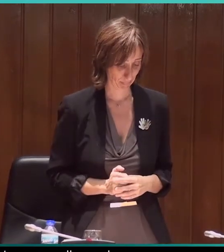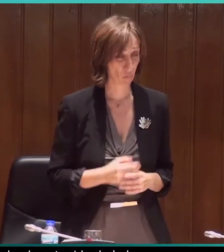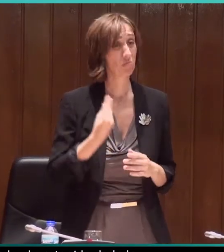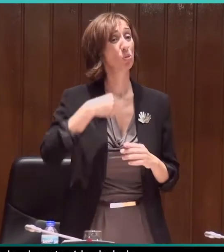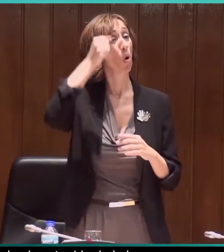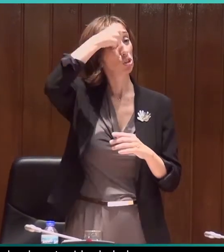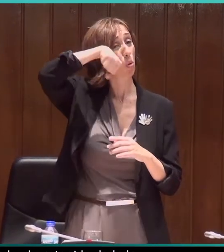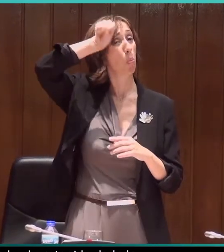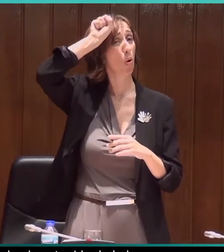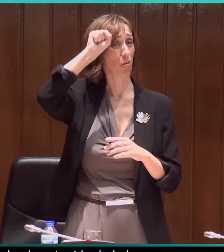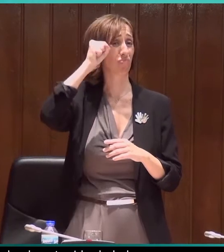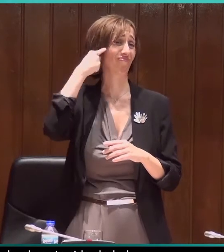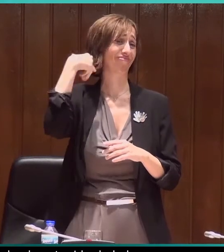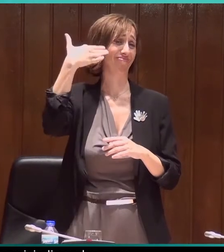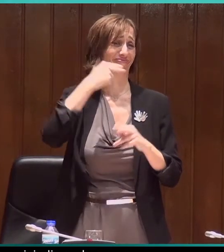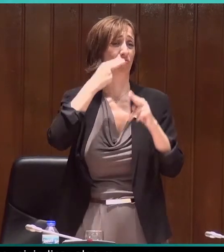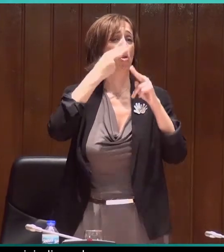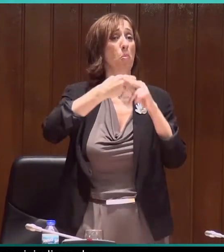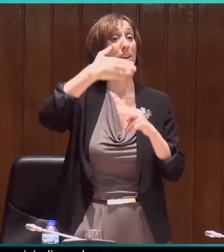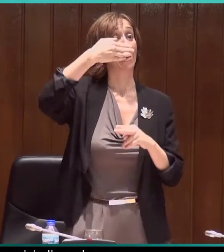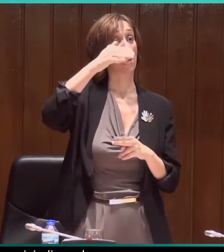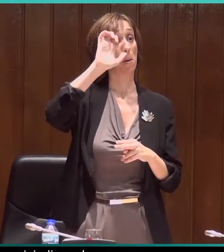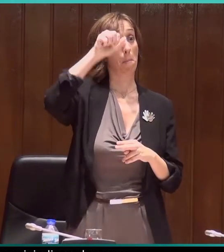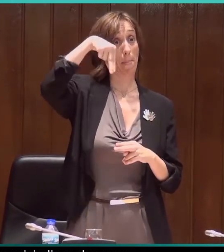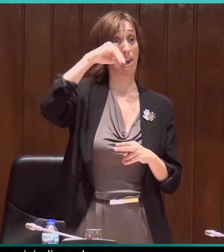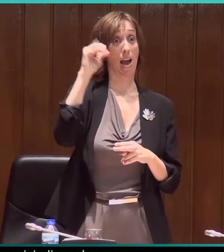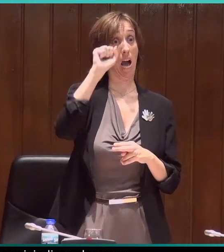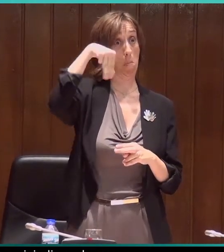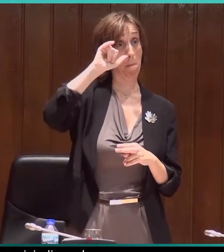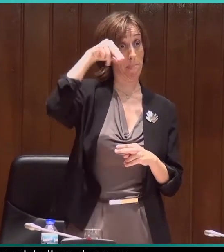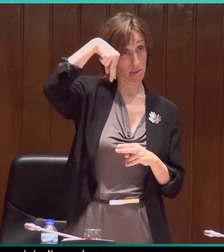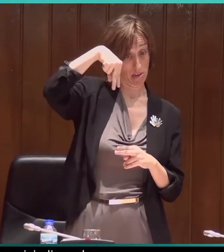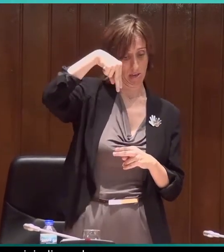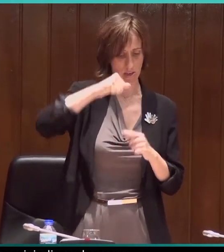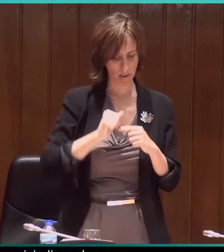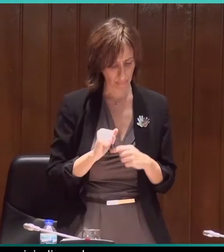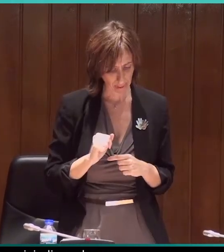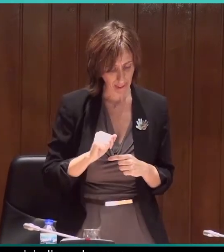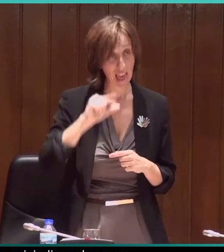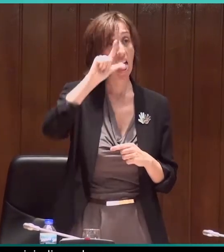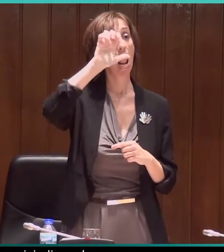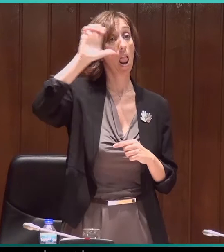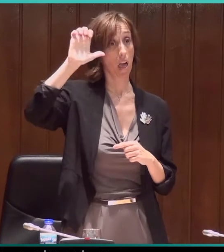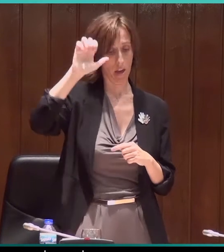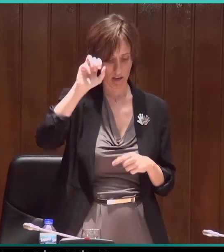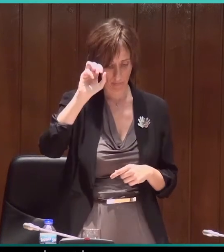signos hay un antropólogo muy famoso que es Benjamín qué